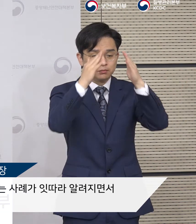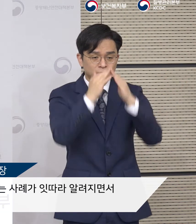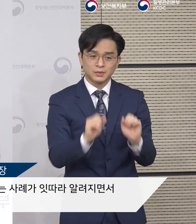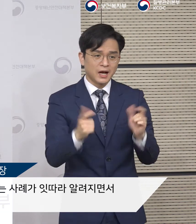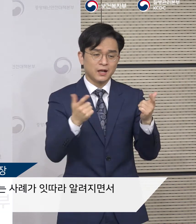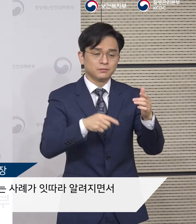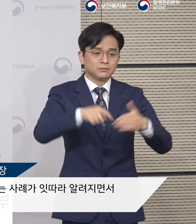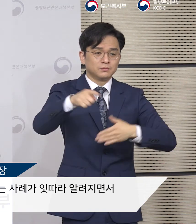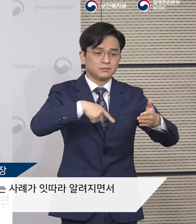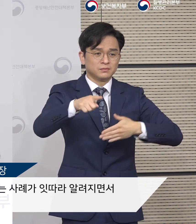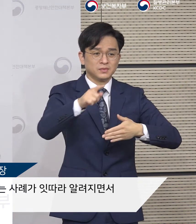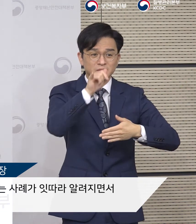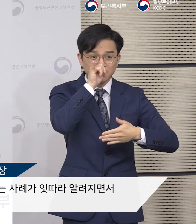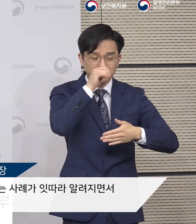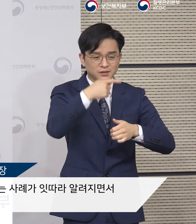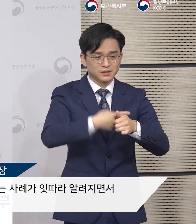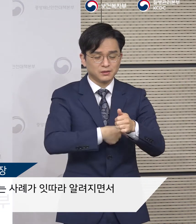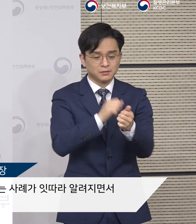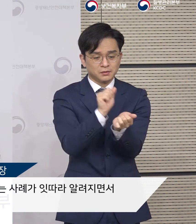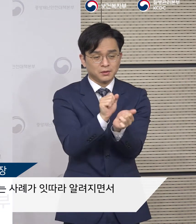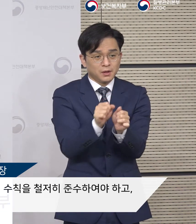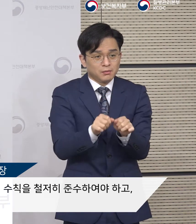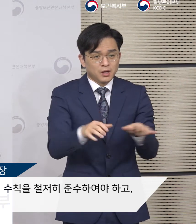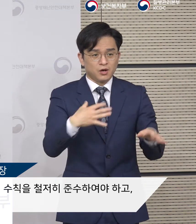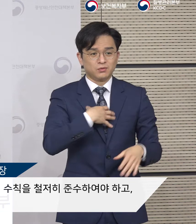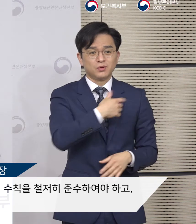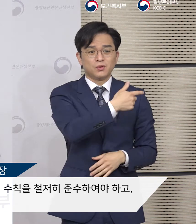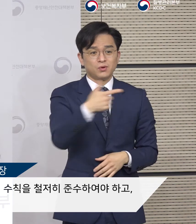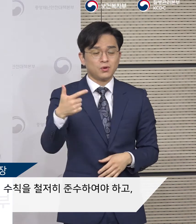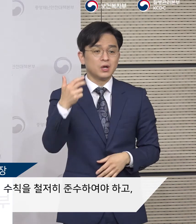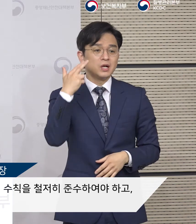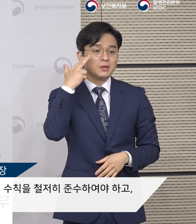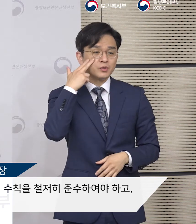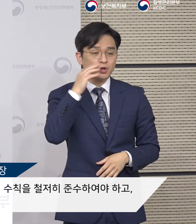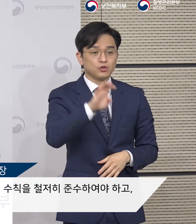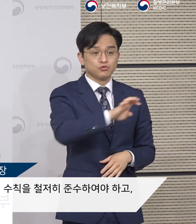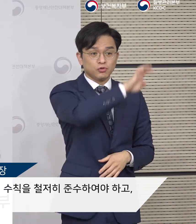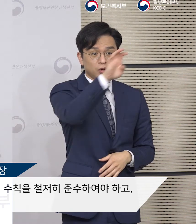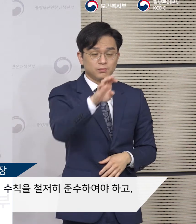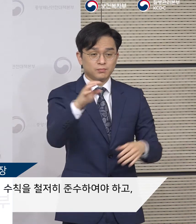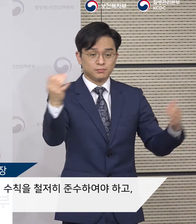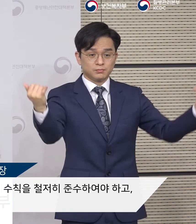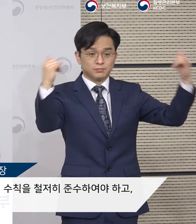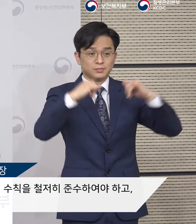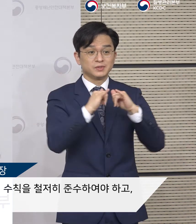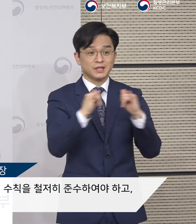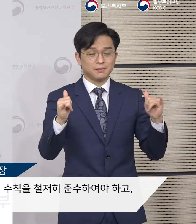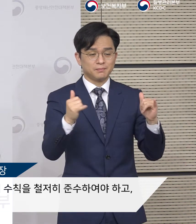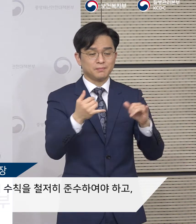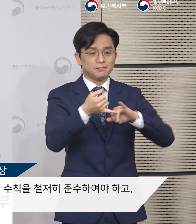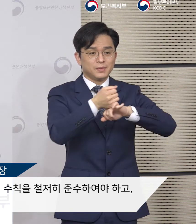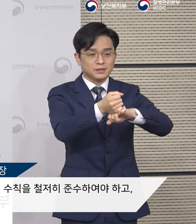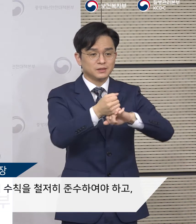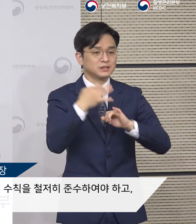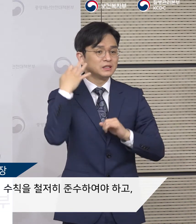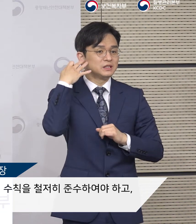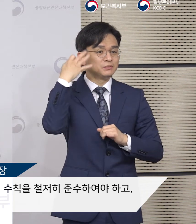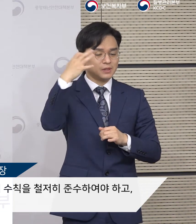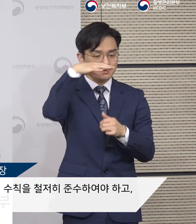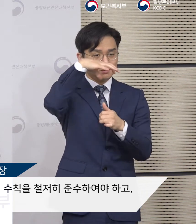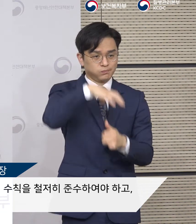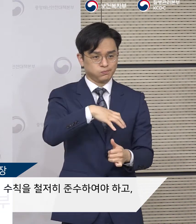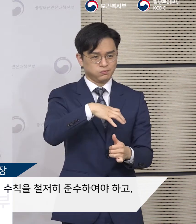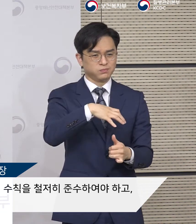알려지면서 지역사회 전파 우려가 커지고 있습니다. 미국과 유럽 입국자는 2주간 반드시 자가격리 수칙을